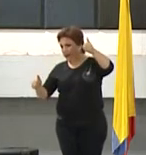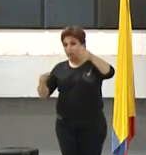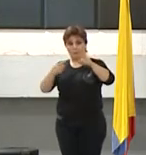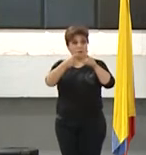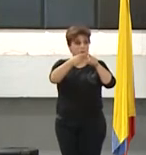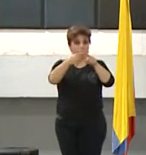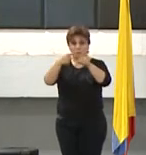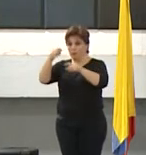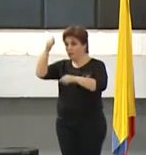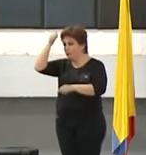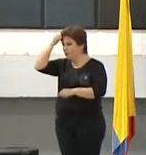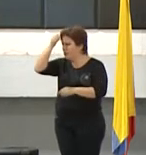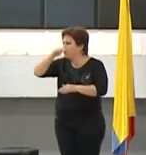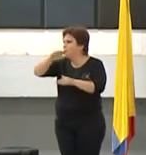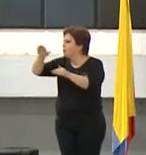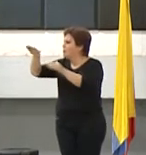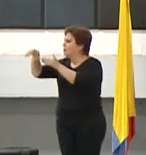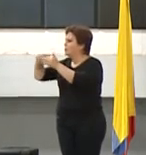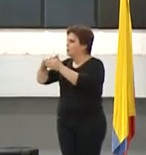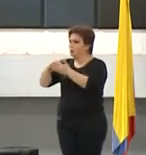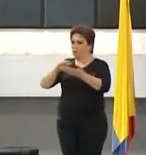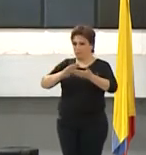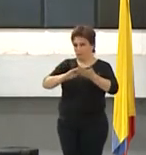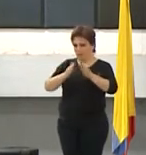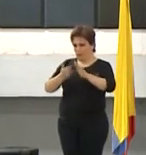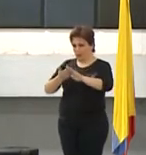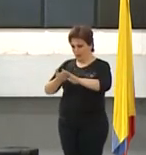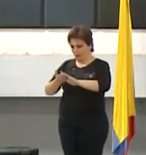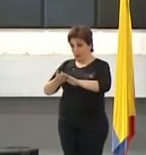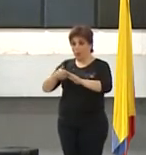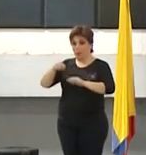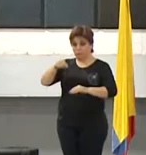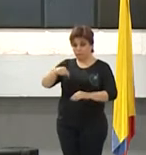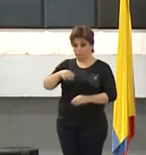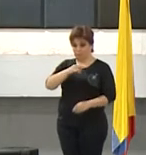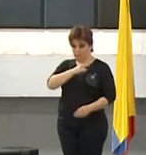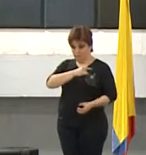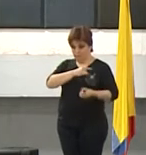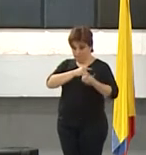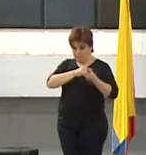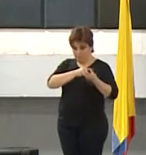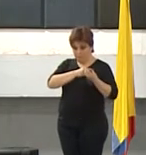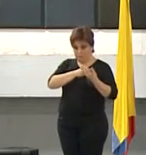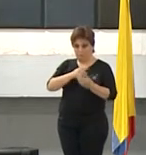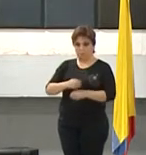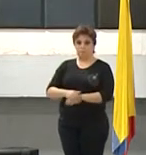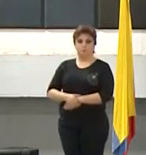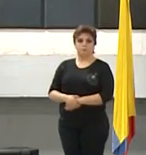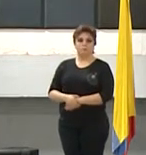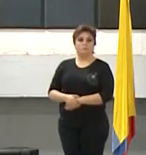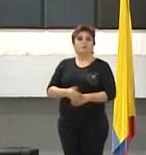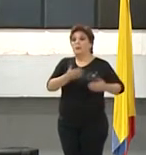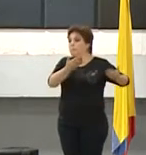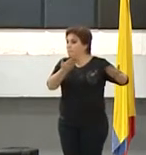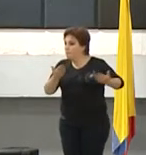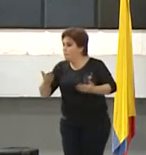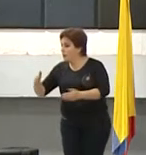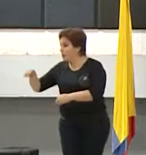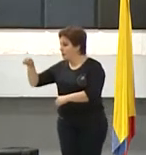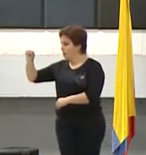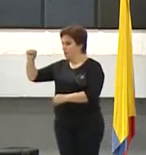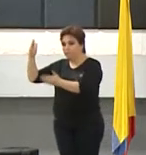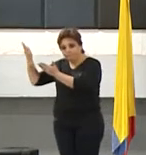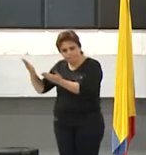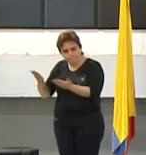nosotros y a toda la comunidad de la universidad pedagógica nacional bienvenidas y bienvenidos